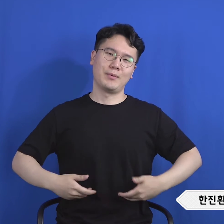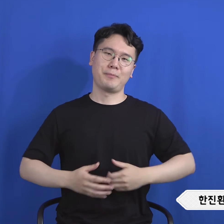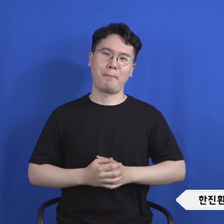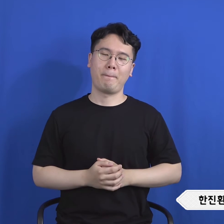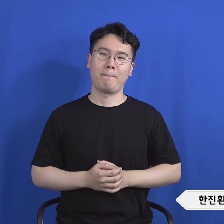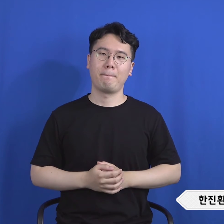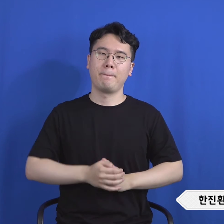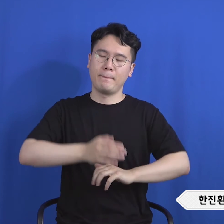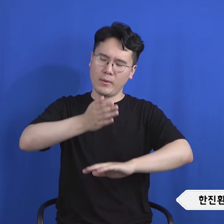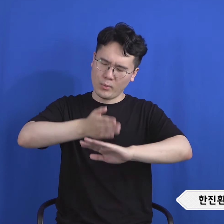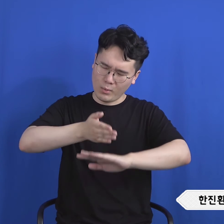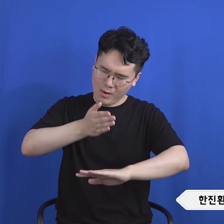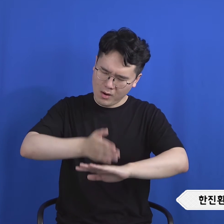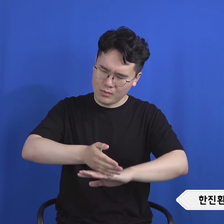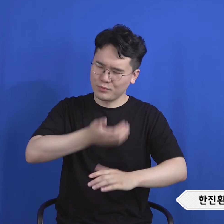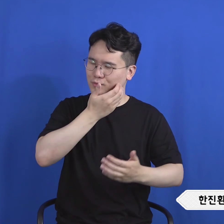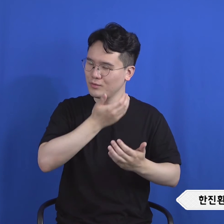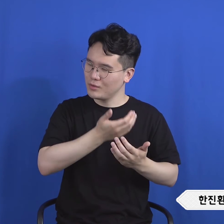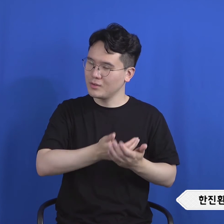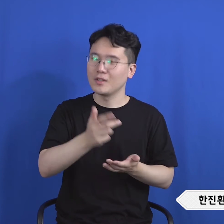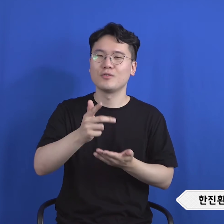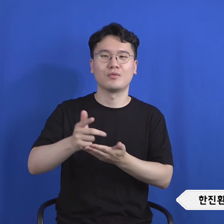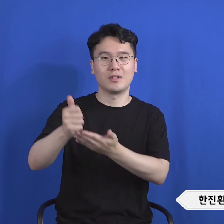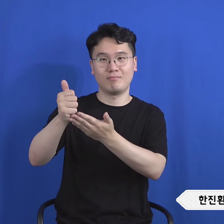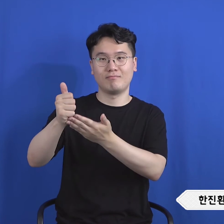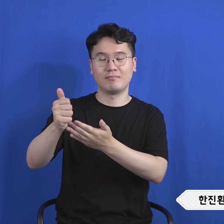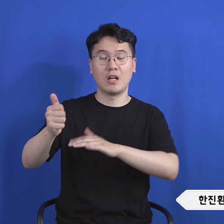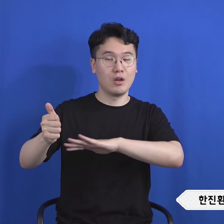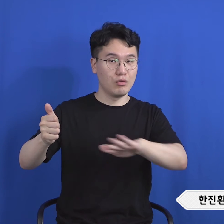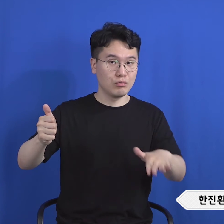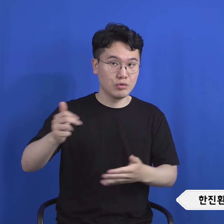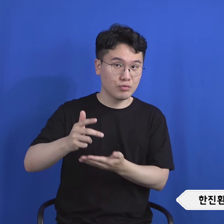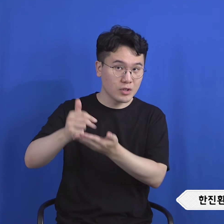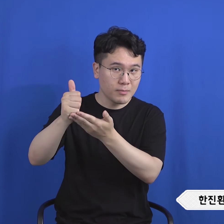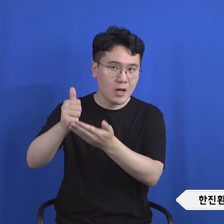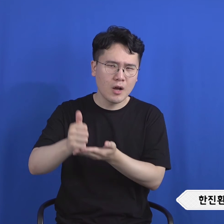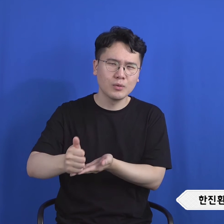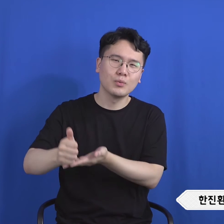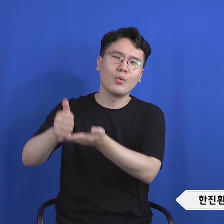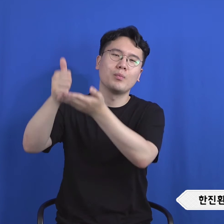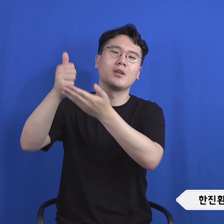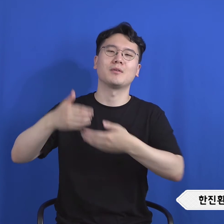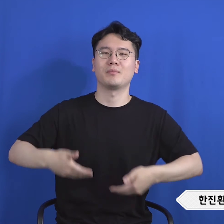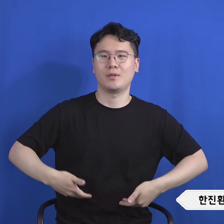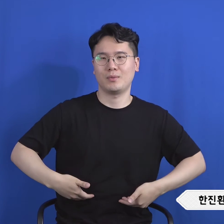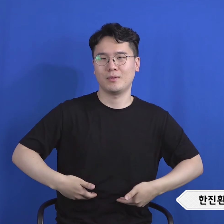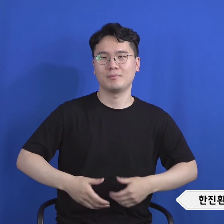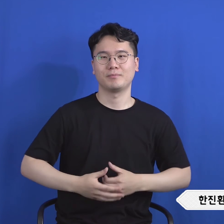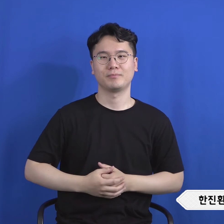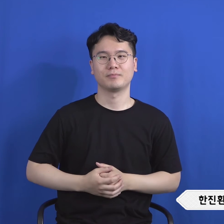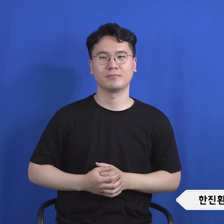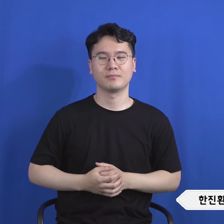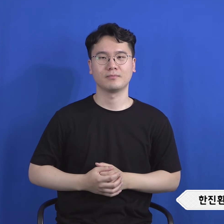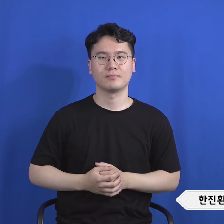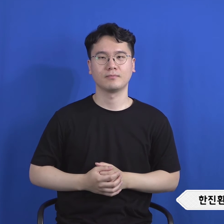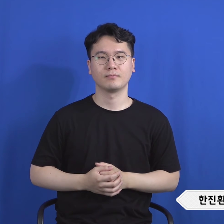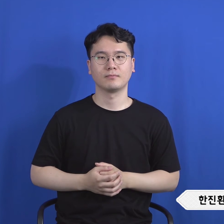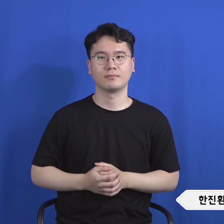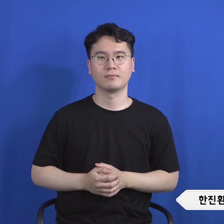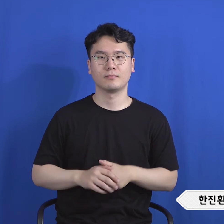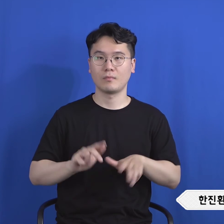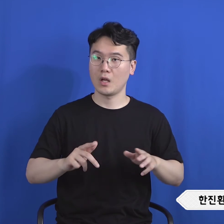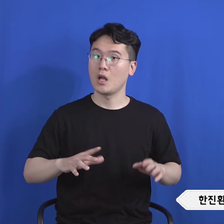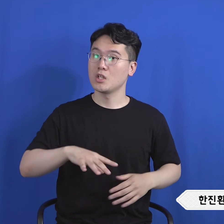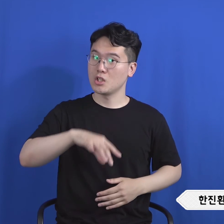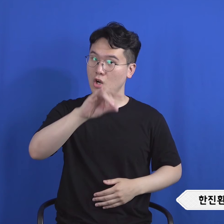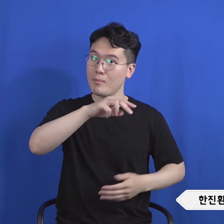고마우신 주님, 귀하신 주님, 우리 주님을 자랑하고 주님을 높이지 않을 수가 없습니다. 이제